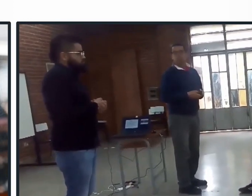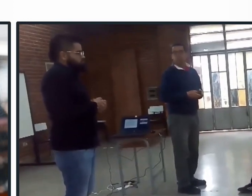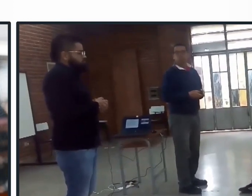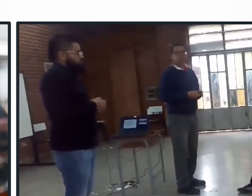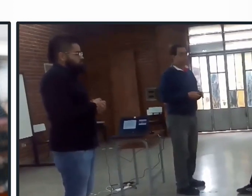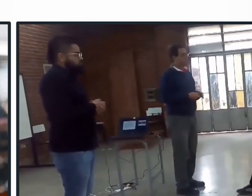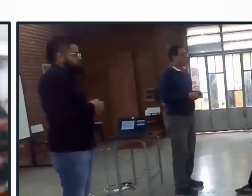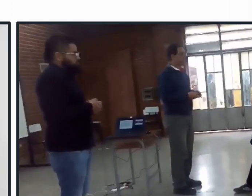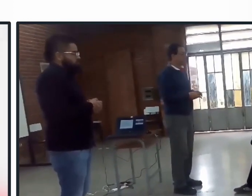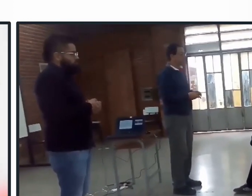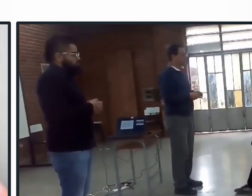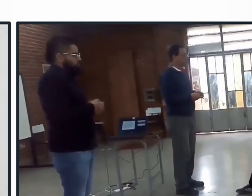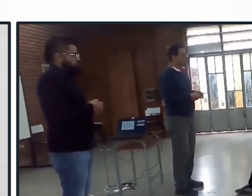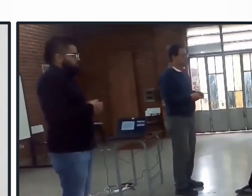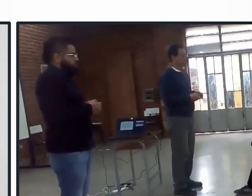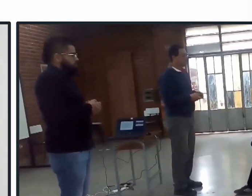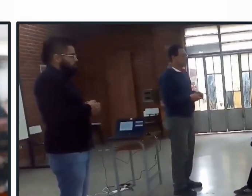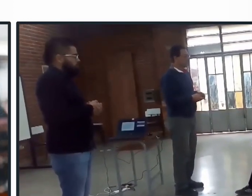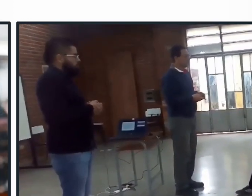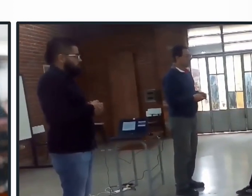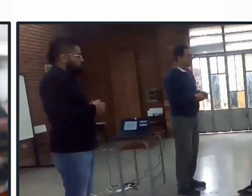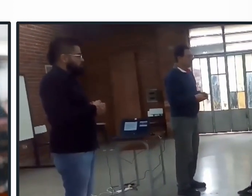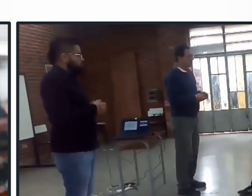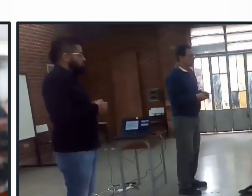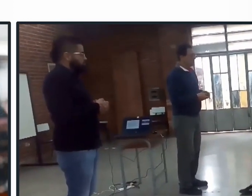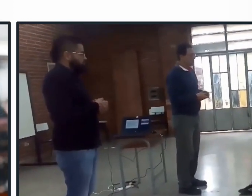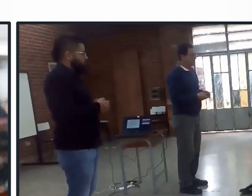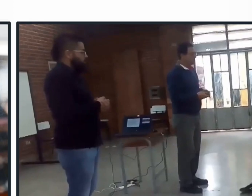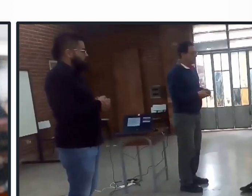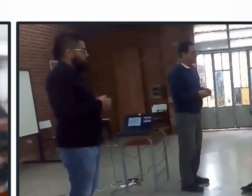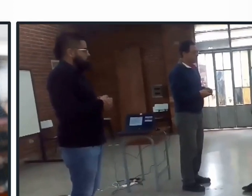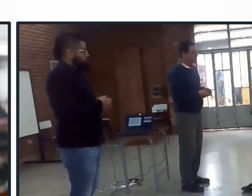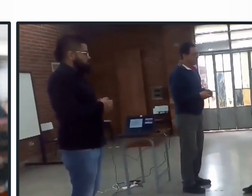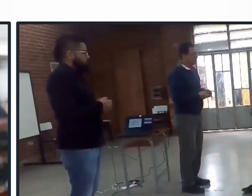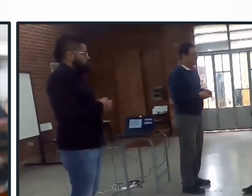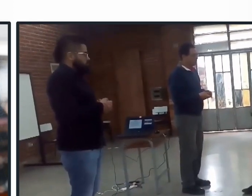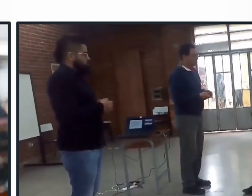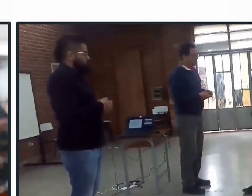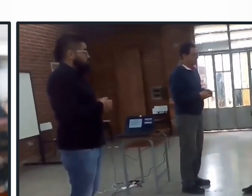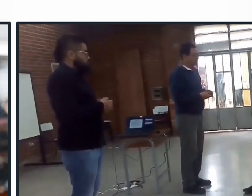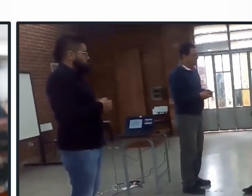también nosotros. Como usted decía, ellos nos enseñan mucho. Ellos nos enseñan muchísimo, y es una comunidad